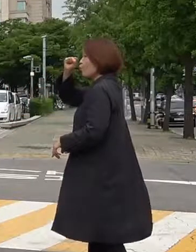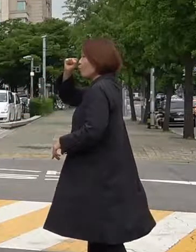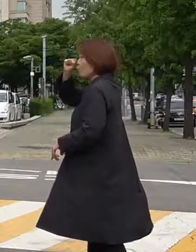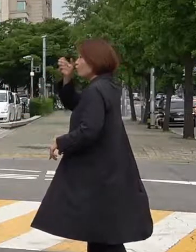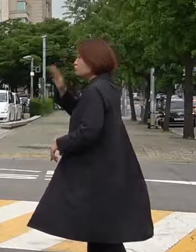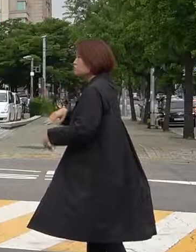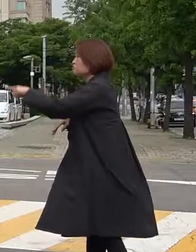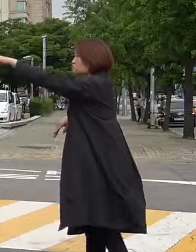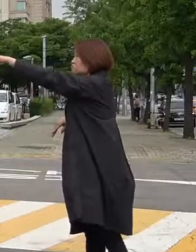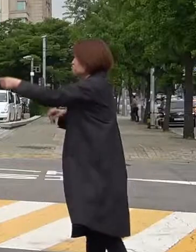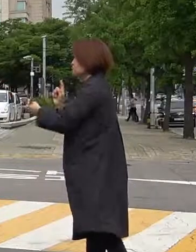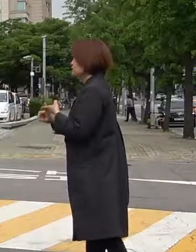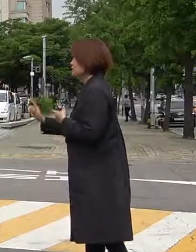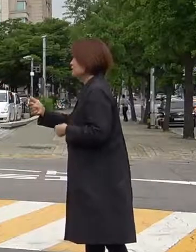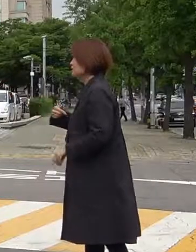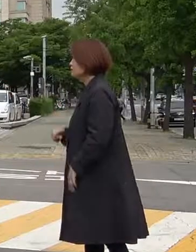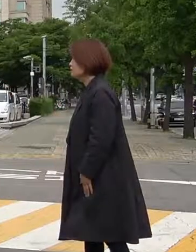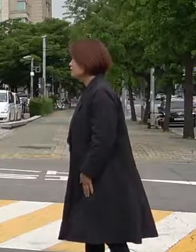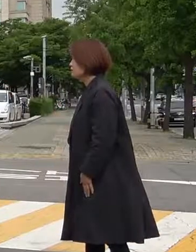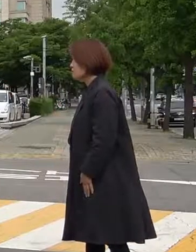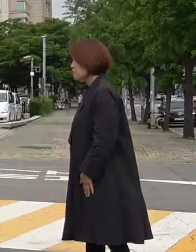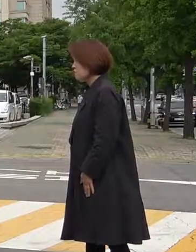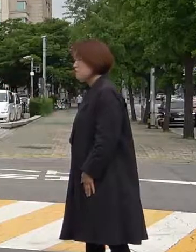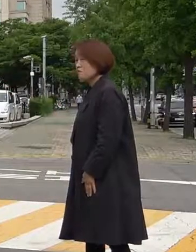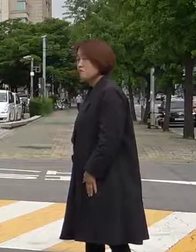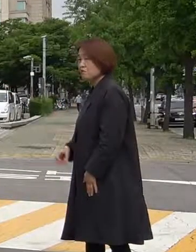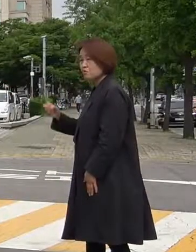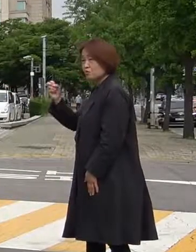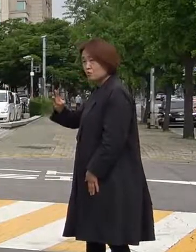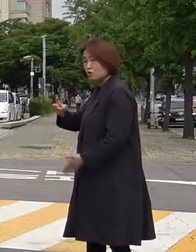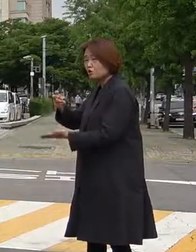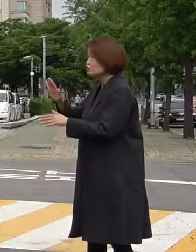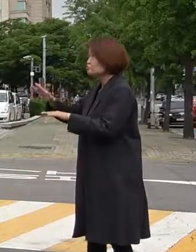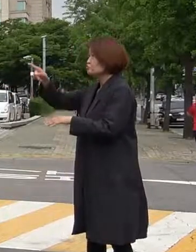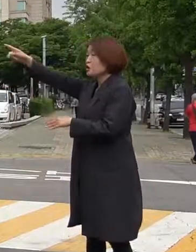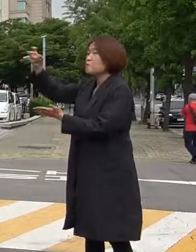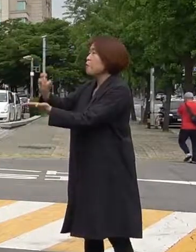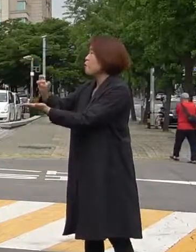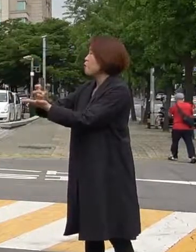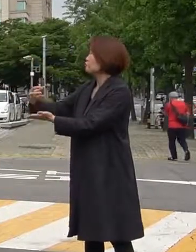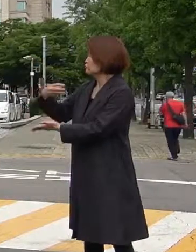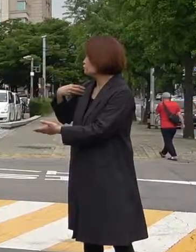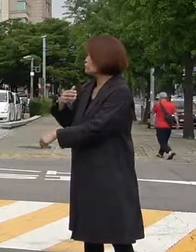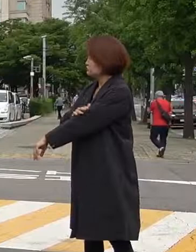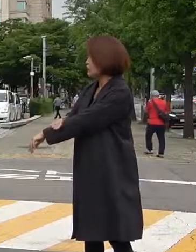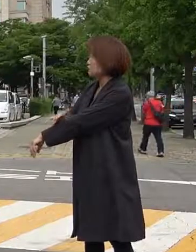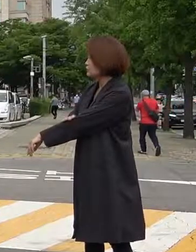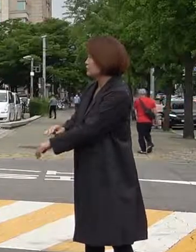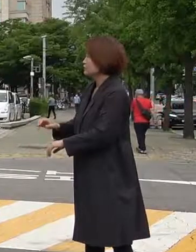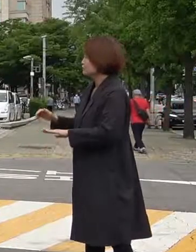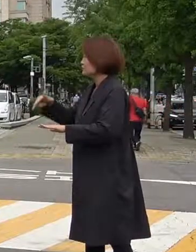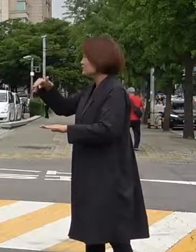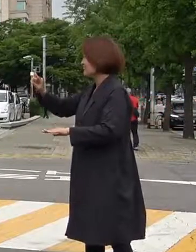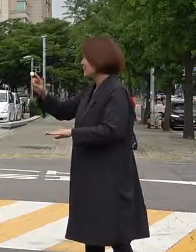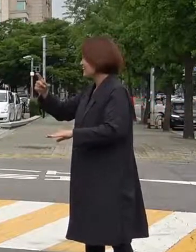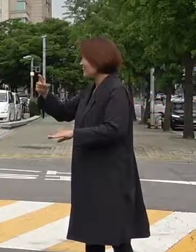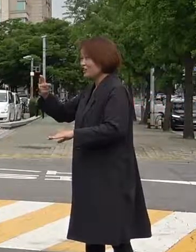주장은 타당하지 않습니다. 그 다음에 법적인 힘을 다 지키고 있다. 재난방송에 소통을 한다. 이